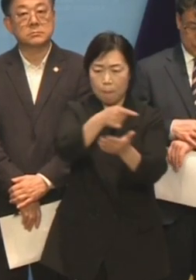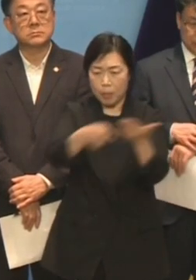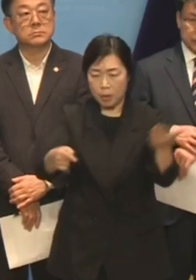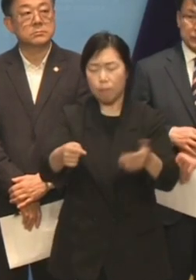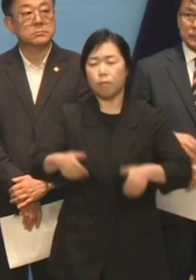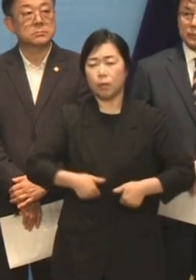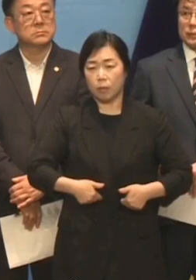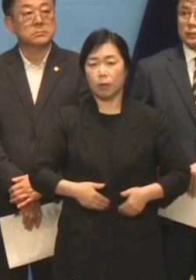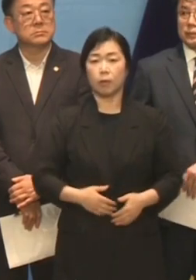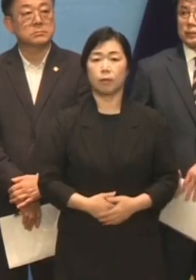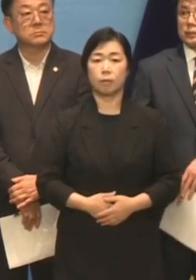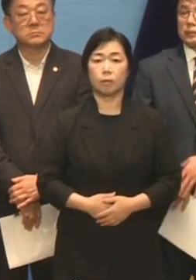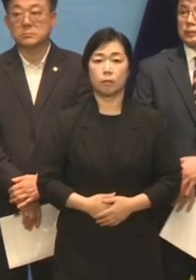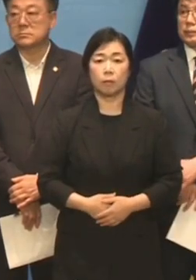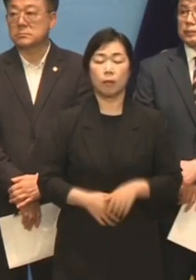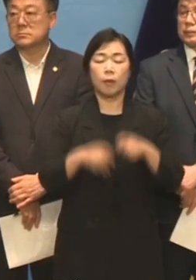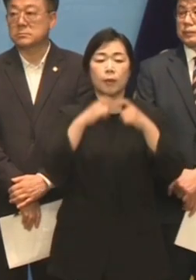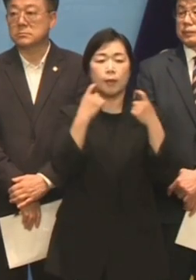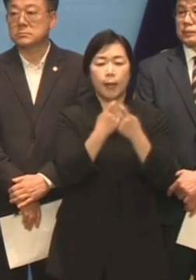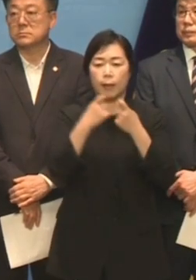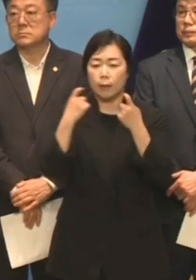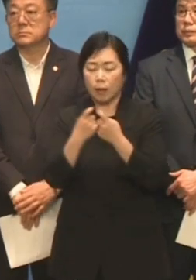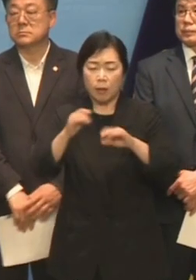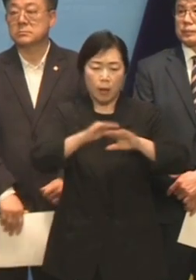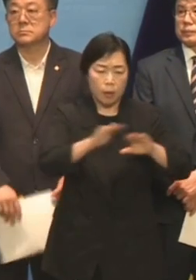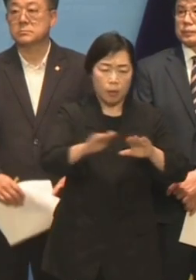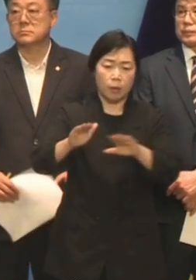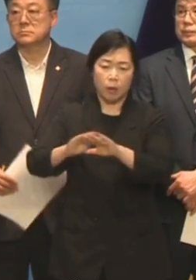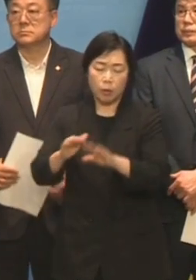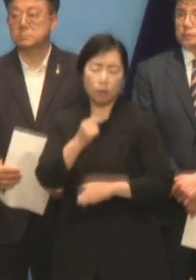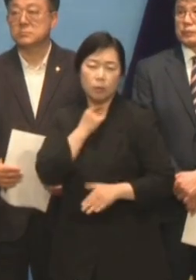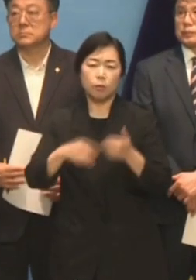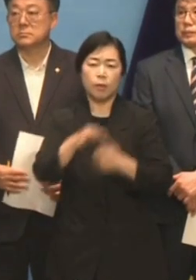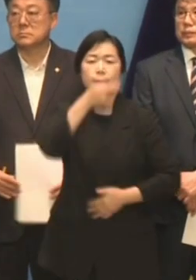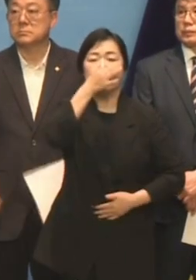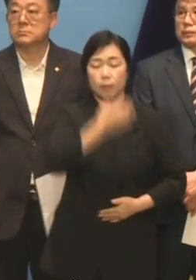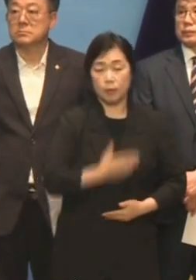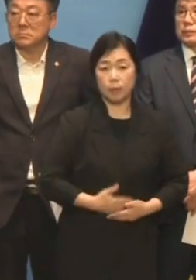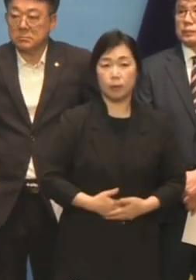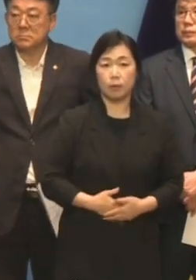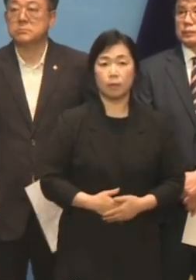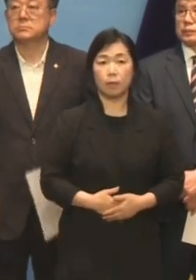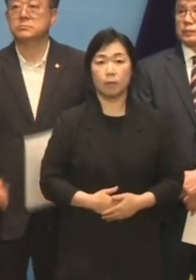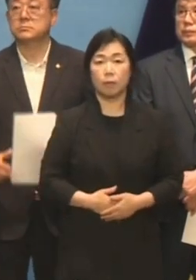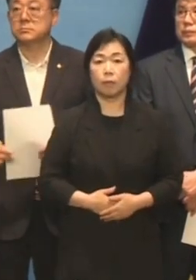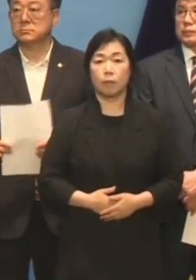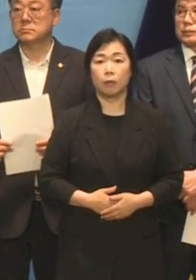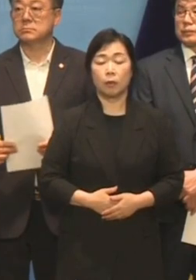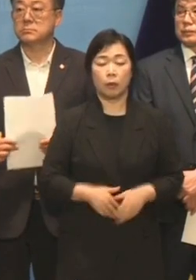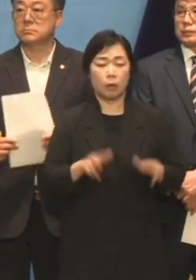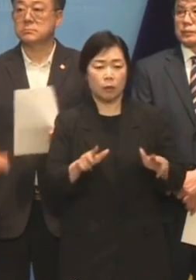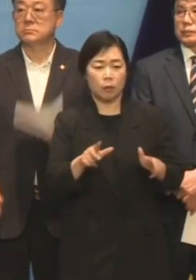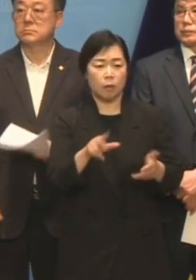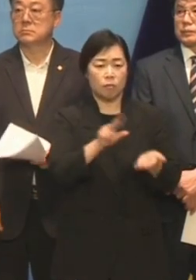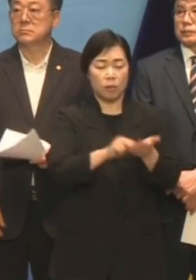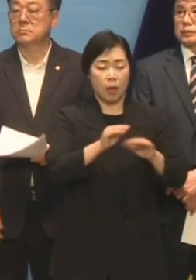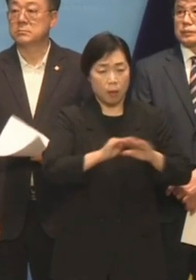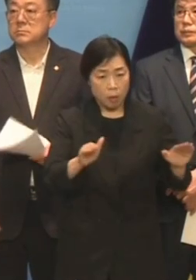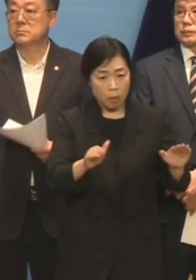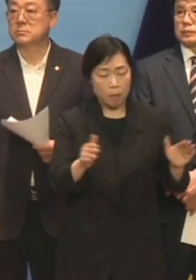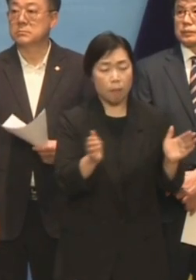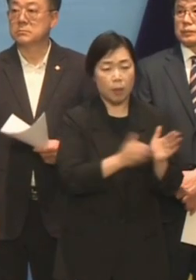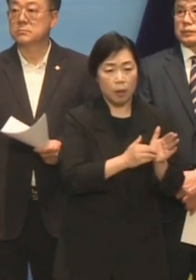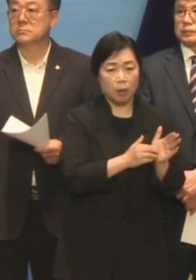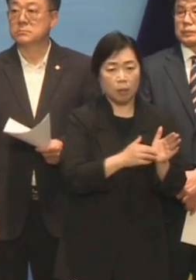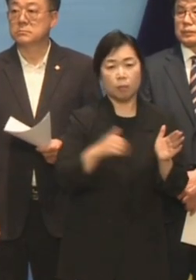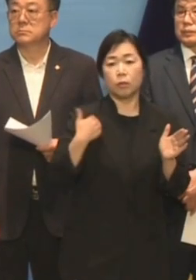한 세대씩 임차인들이 문제를 해결하려고 그러게 되면 먼저 문제 해결에 나선 임차인들의 경우에 있어서는 종합부동산세나